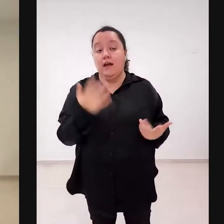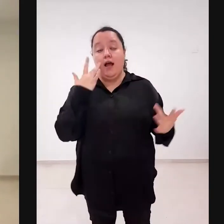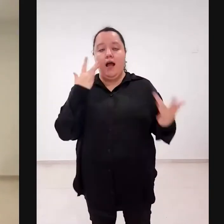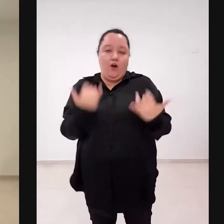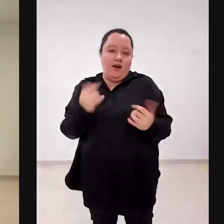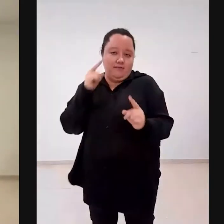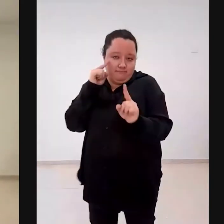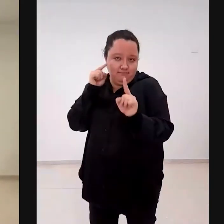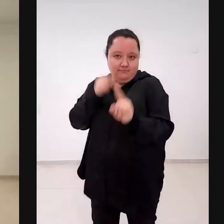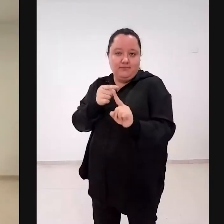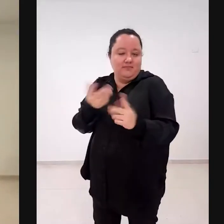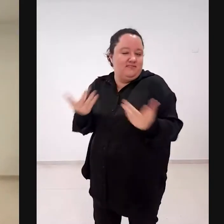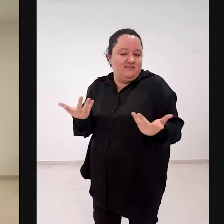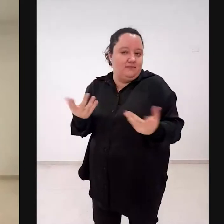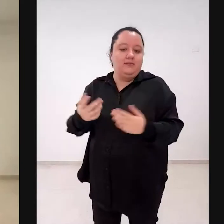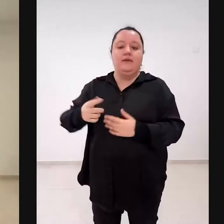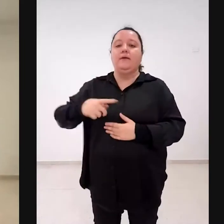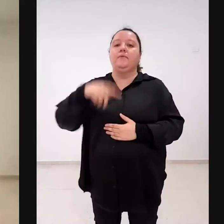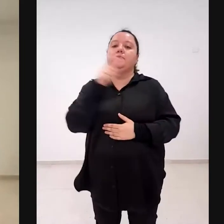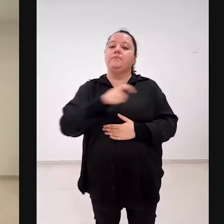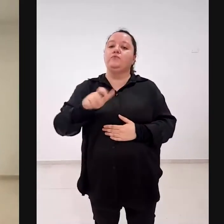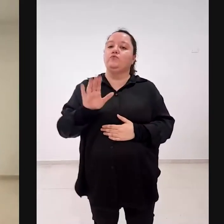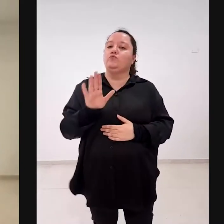para las personas